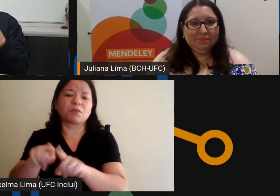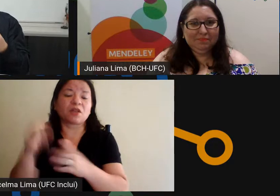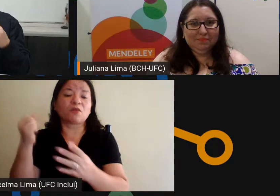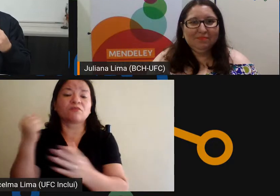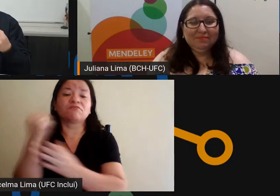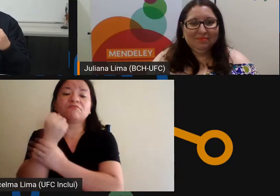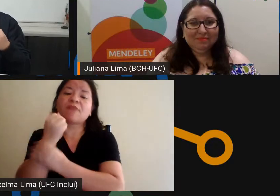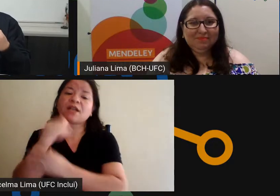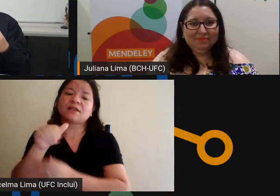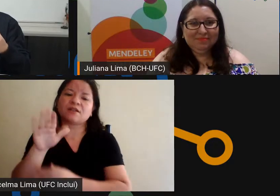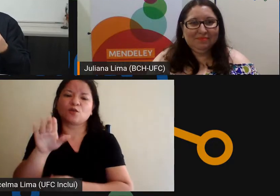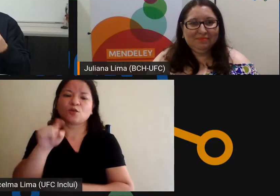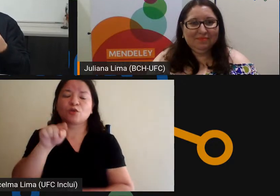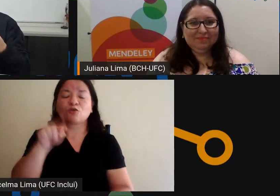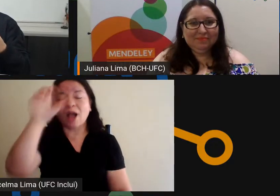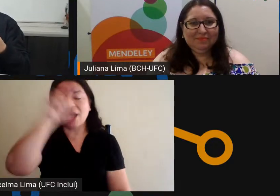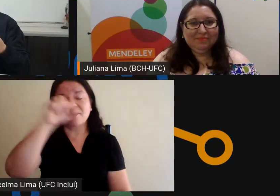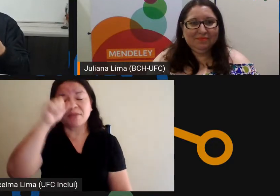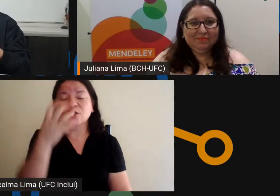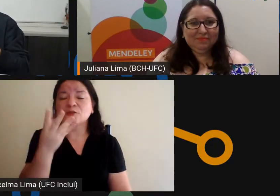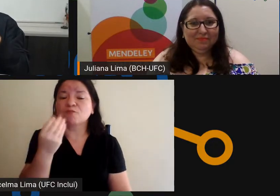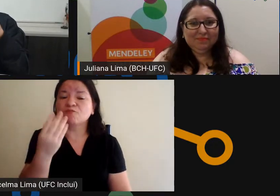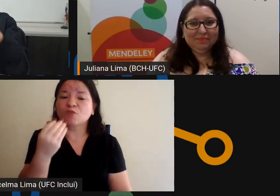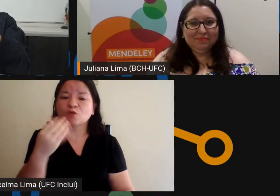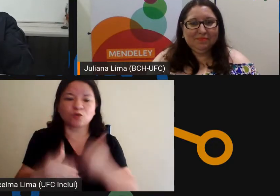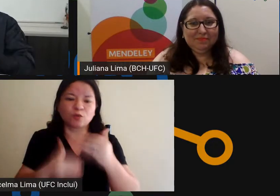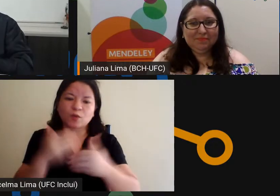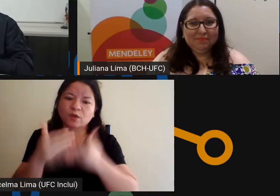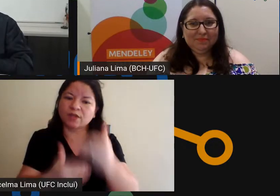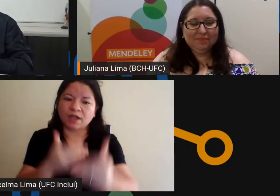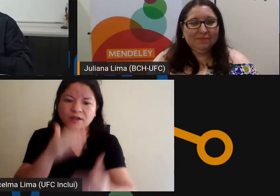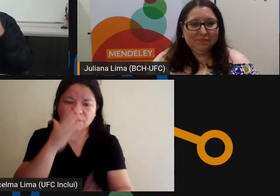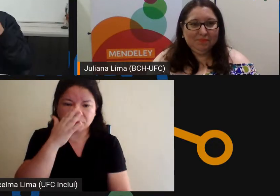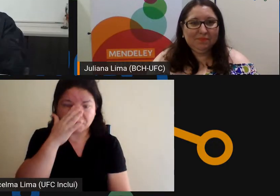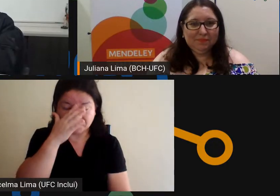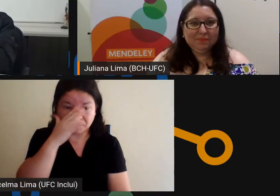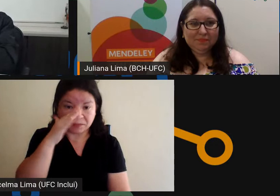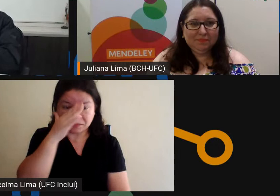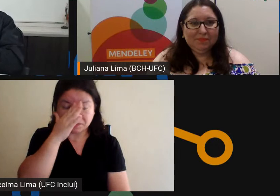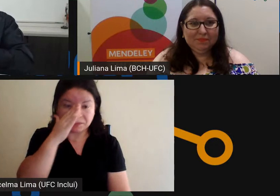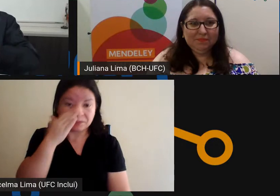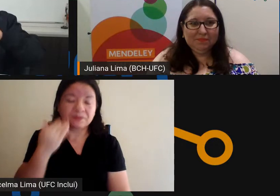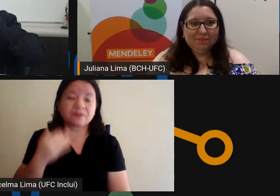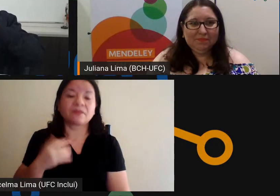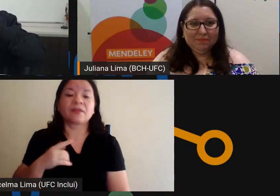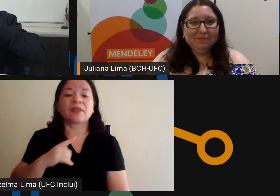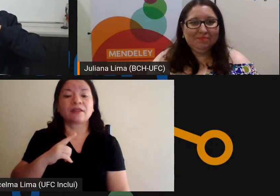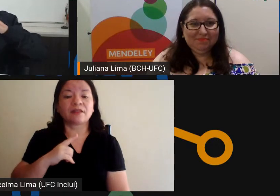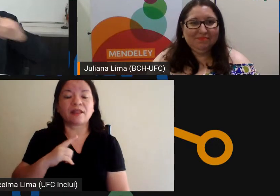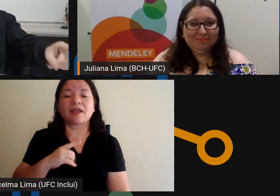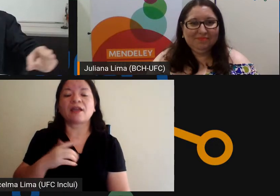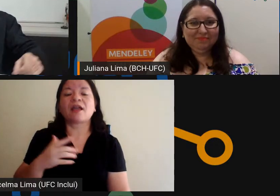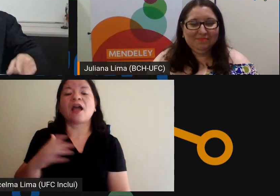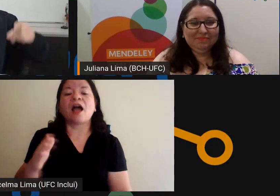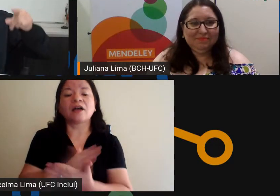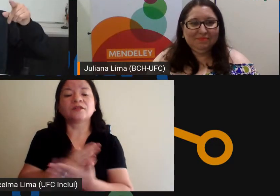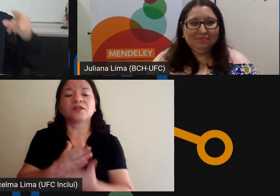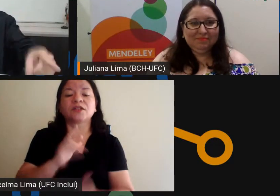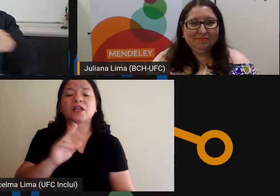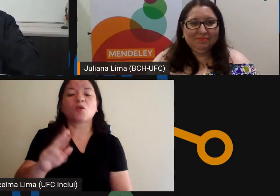aprende muito nesse processo. Se eu nunca levei cacetada, eu levei cacetada imensa. Dei cacetada também. Até editor de grupo